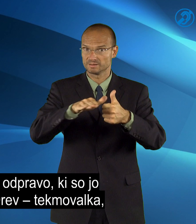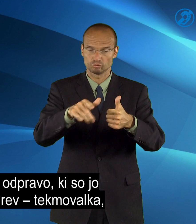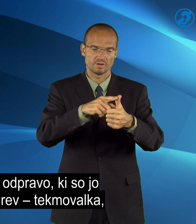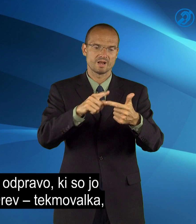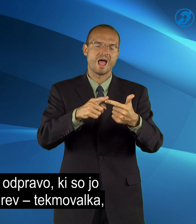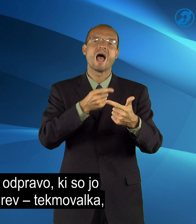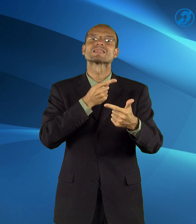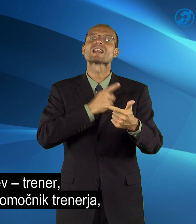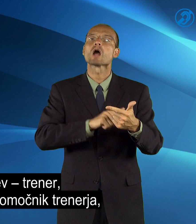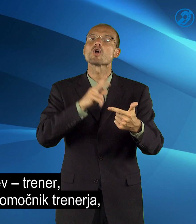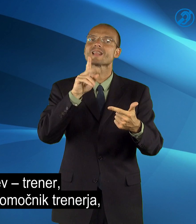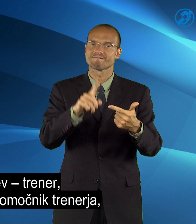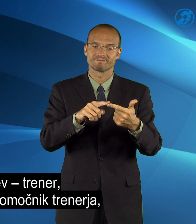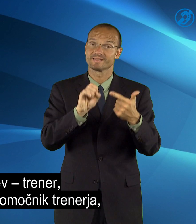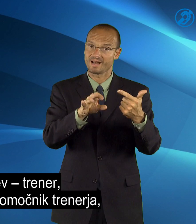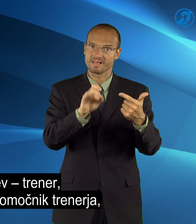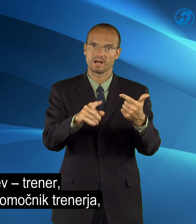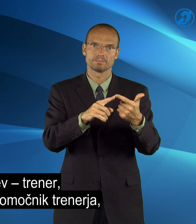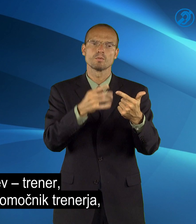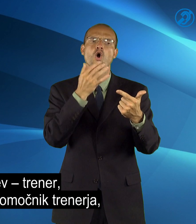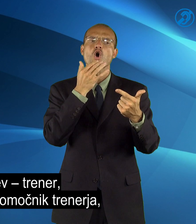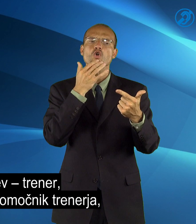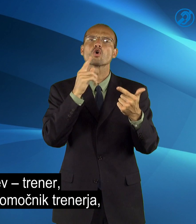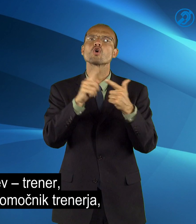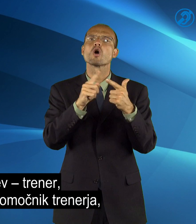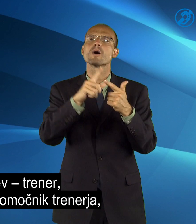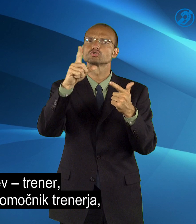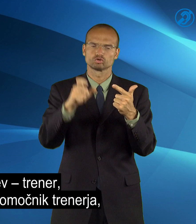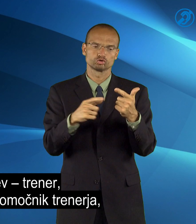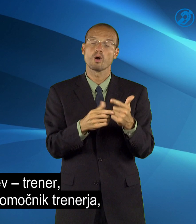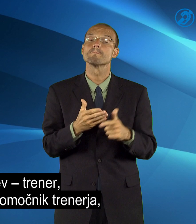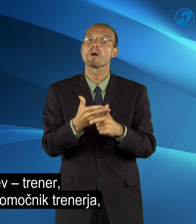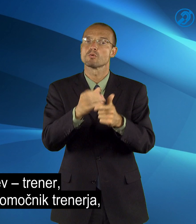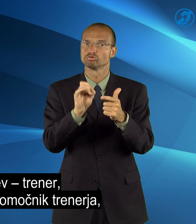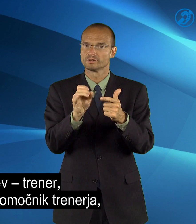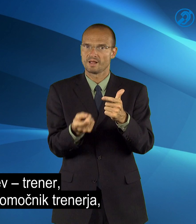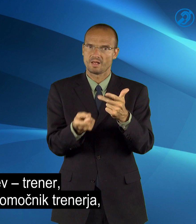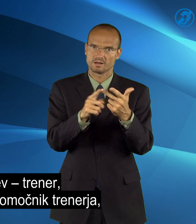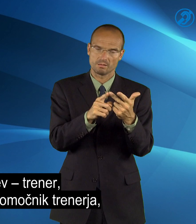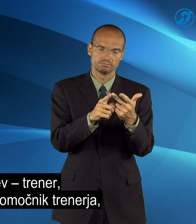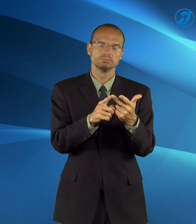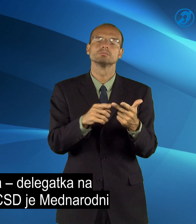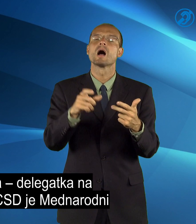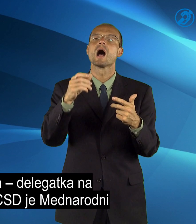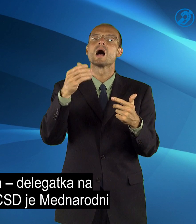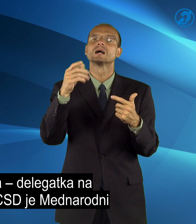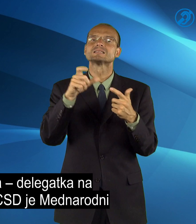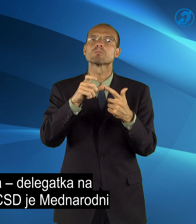Drev, trener, Rok Tomažič, pomočnik trenerja, Sabina Hmelina, delegatka na ICSD